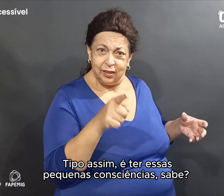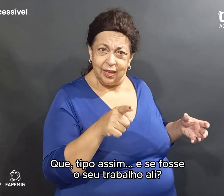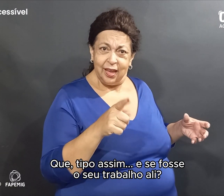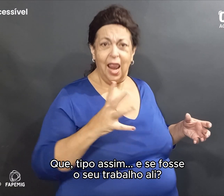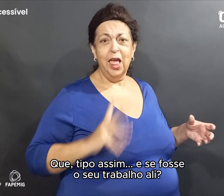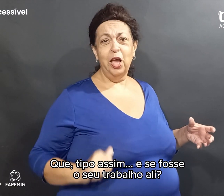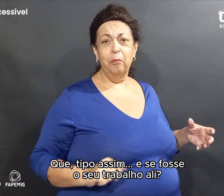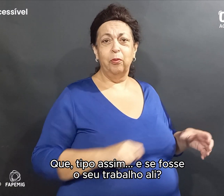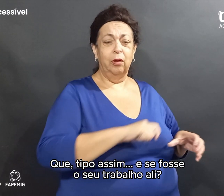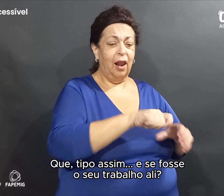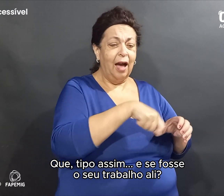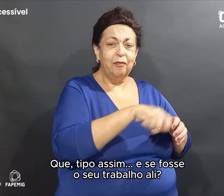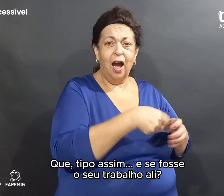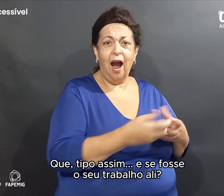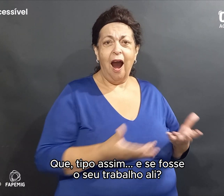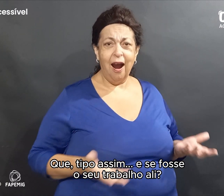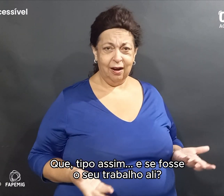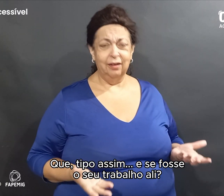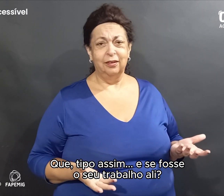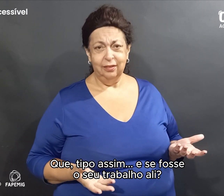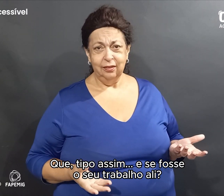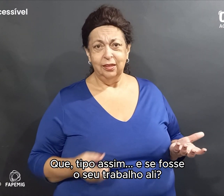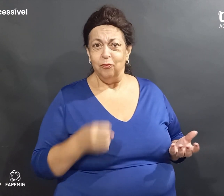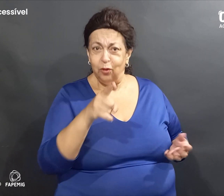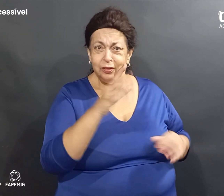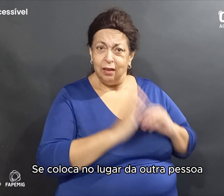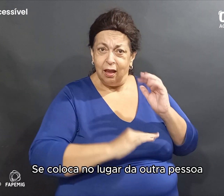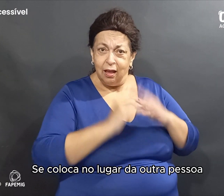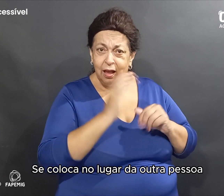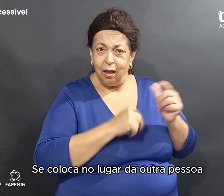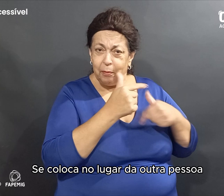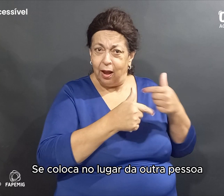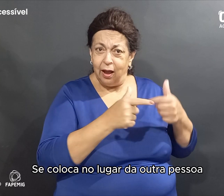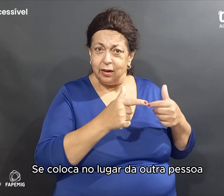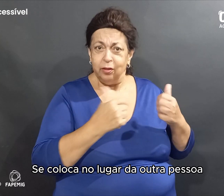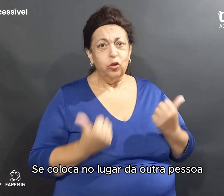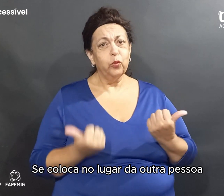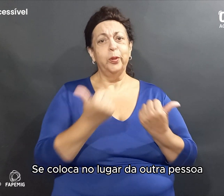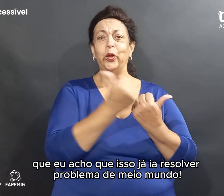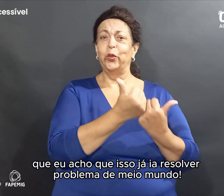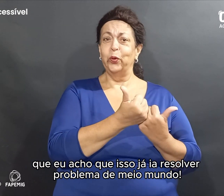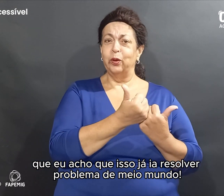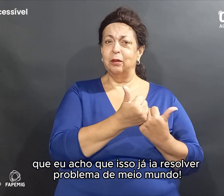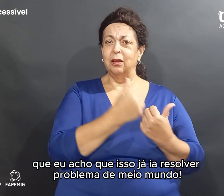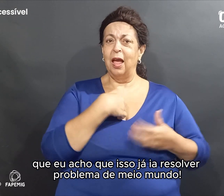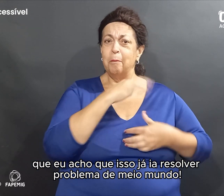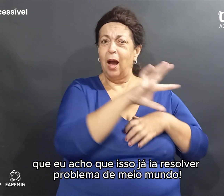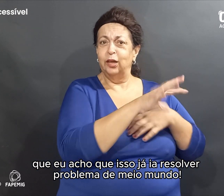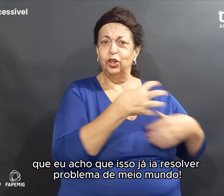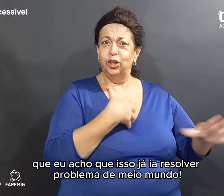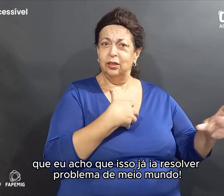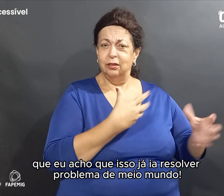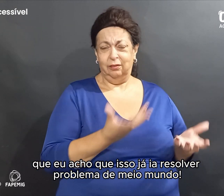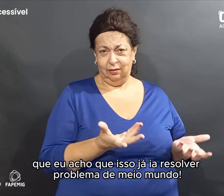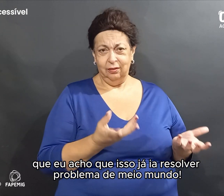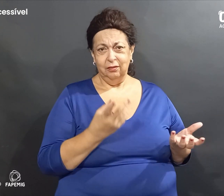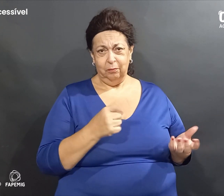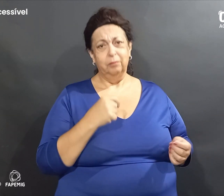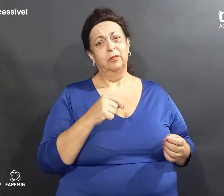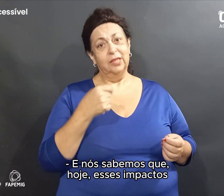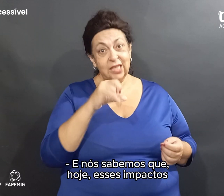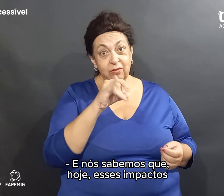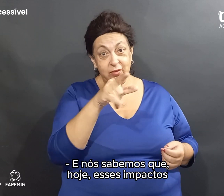consciências, sabe? Que tipo assim, e se fosse o seu trabalho ali, se coloca no lugar da outra pessoa, que eu acho que isso já ia resolver problema de meio